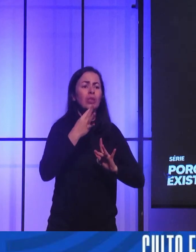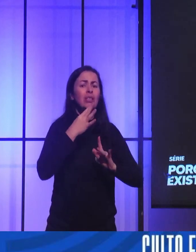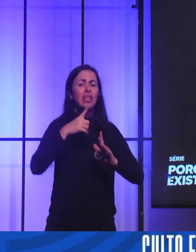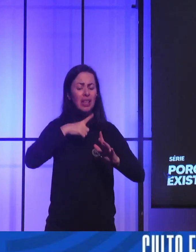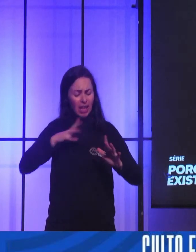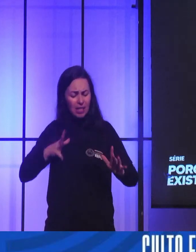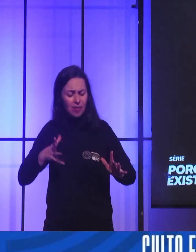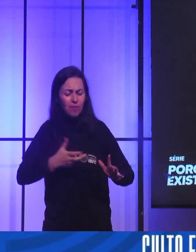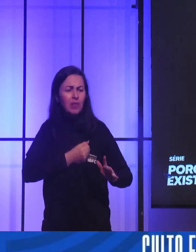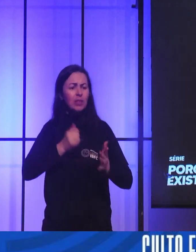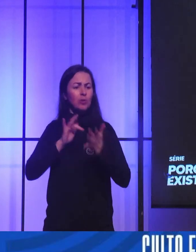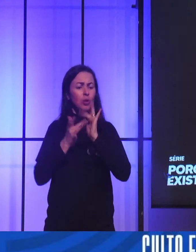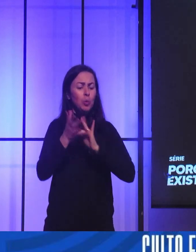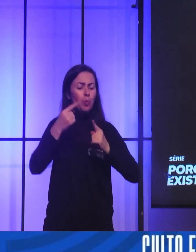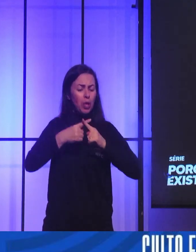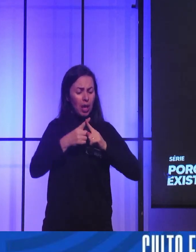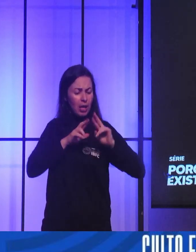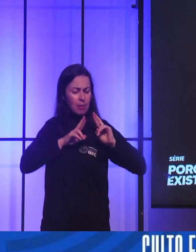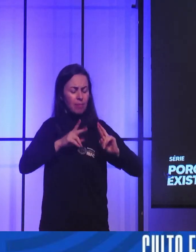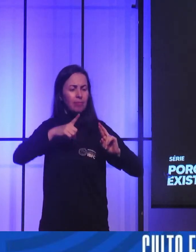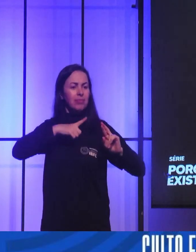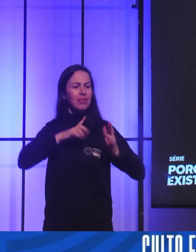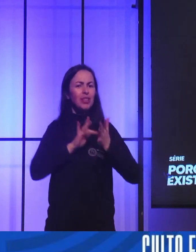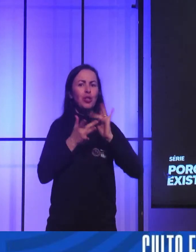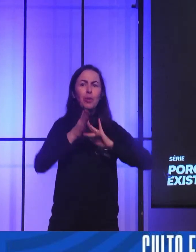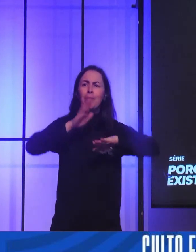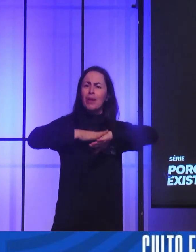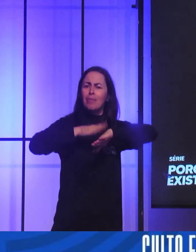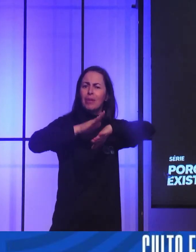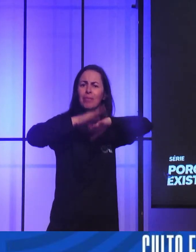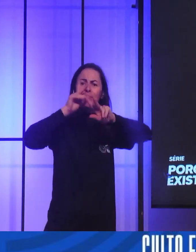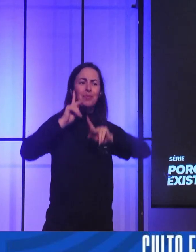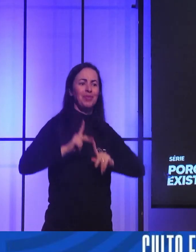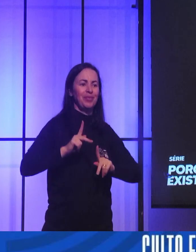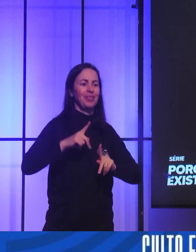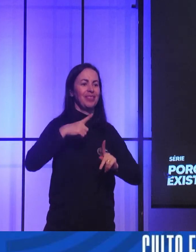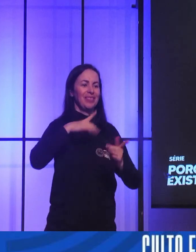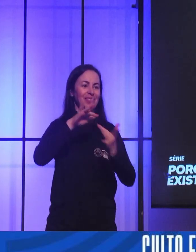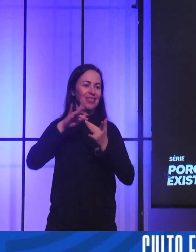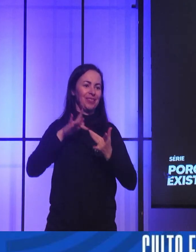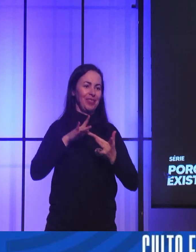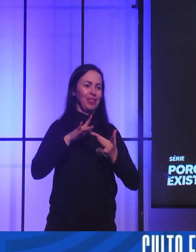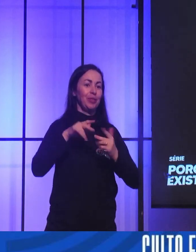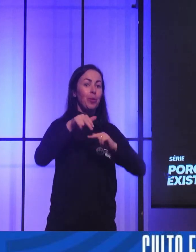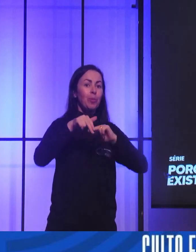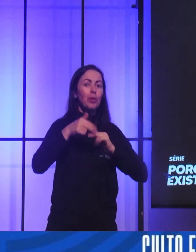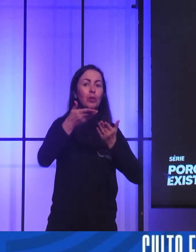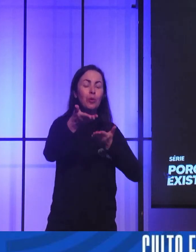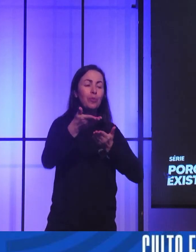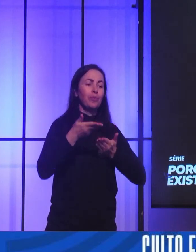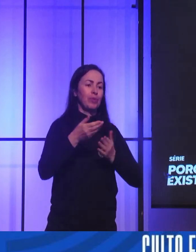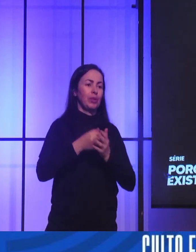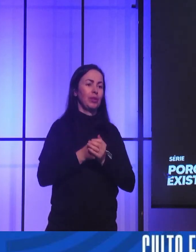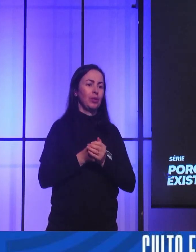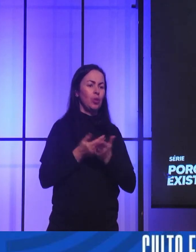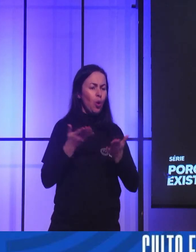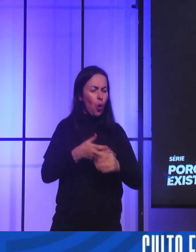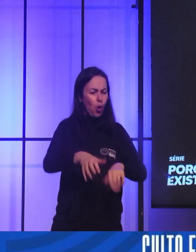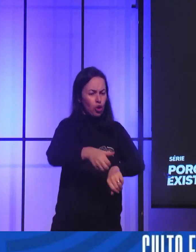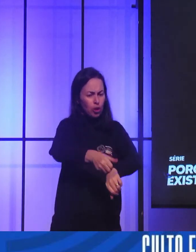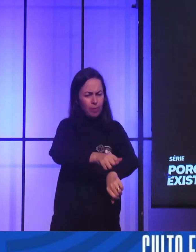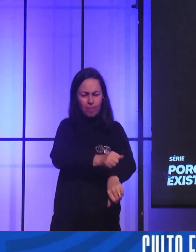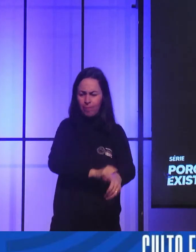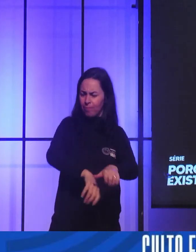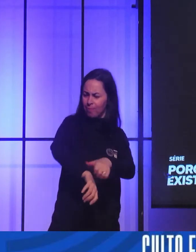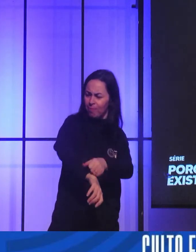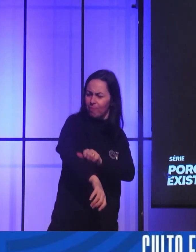que a esperança que há em Jesus alcance mais e mais vidas. E eu convido você a arregaçar as suas mangas